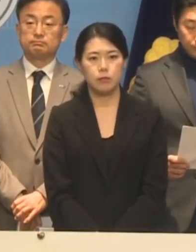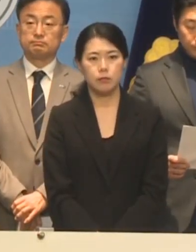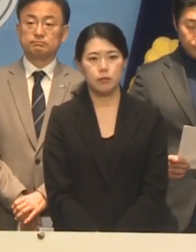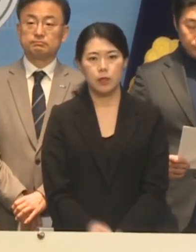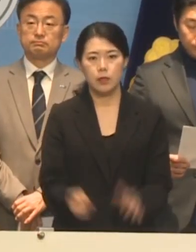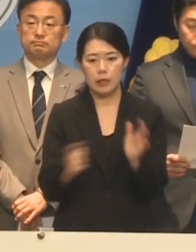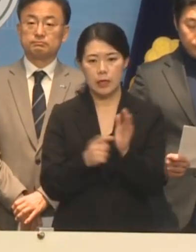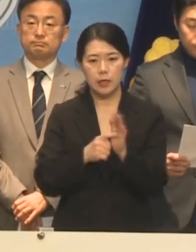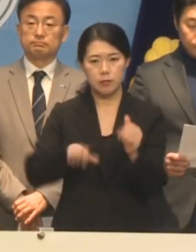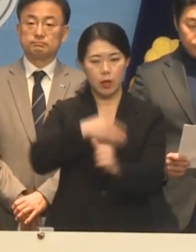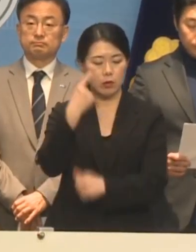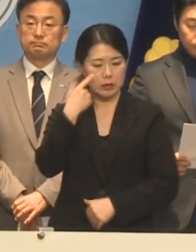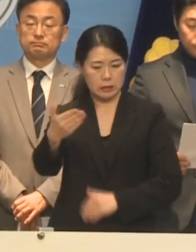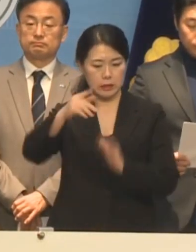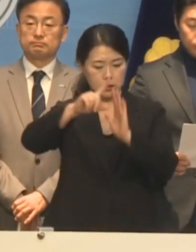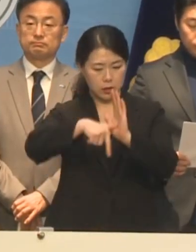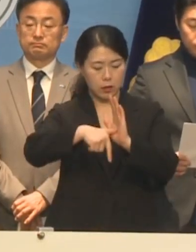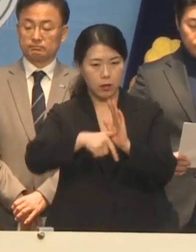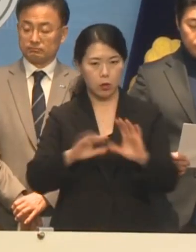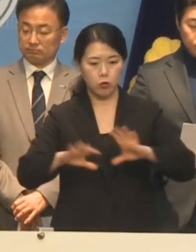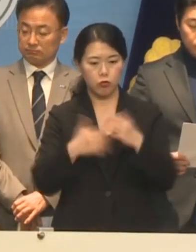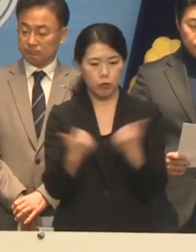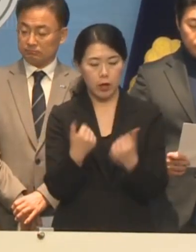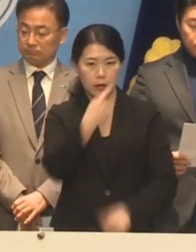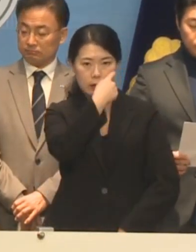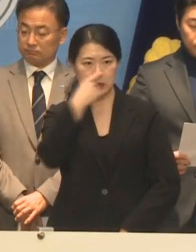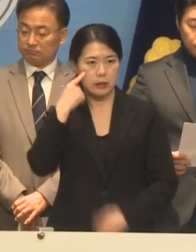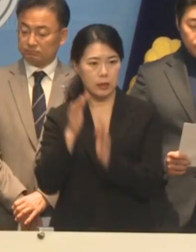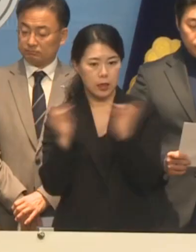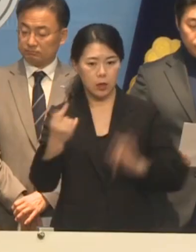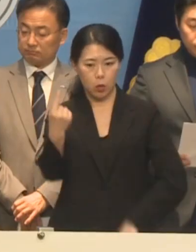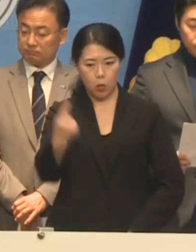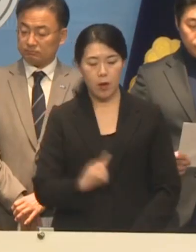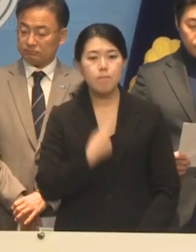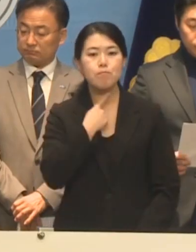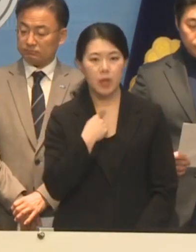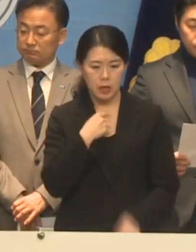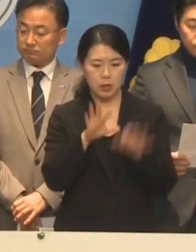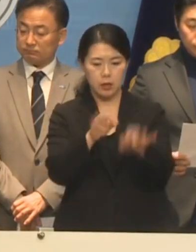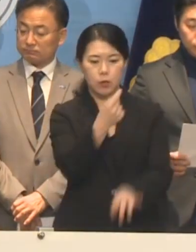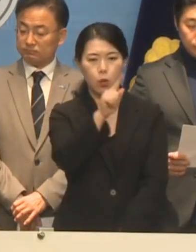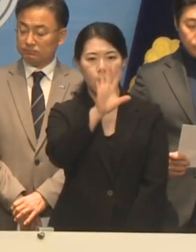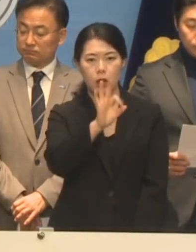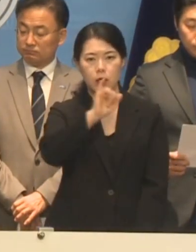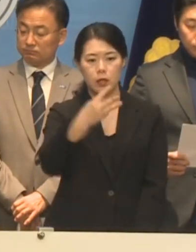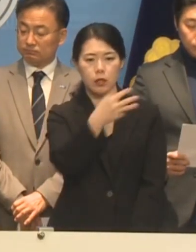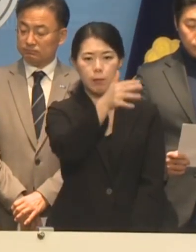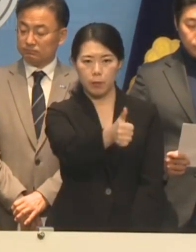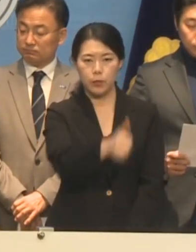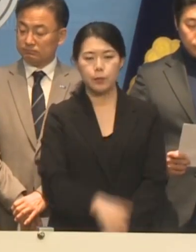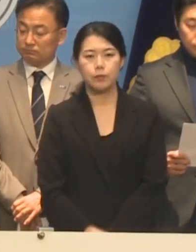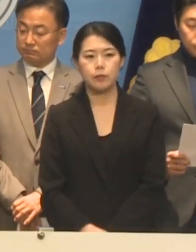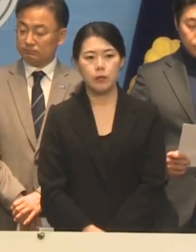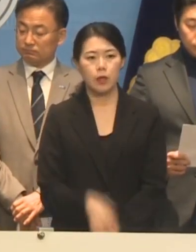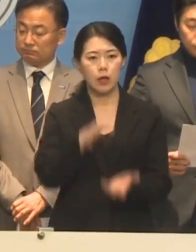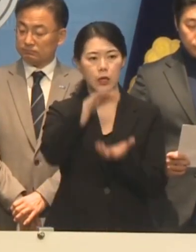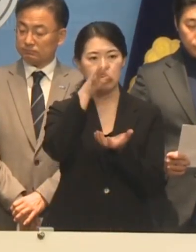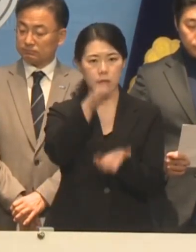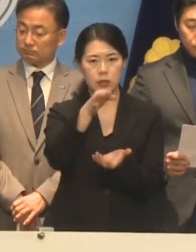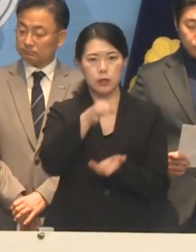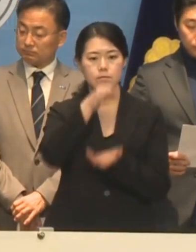긴급 현안 질의 당시 국회에 증인으로 출석한 홈플러스 김광일 대표는 사죄 출연을